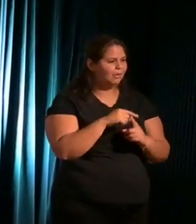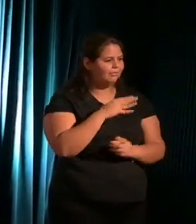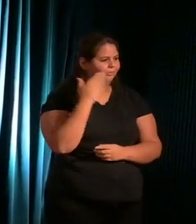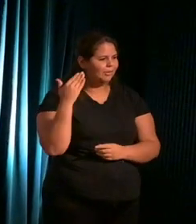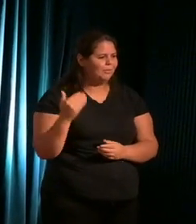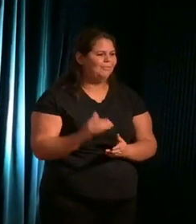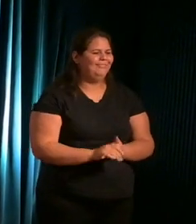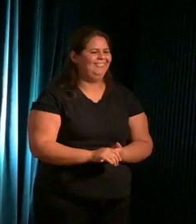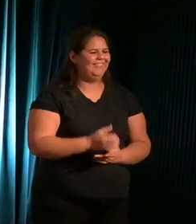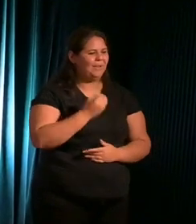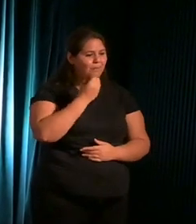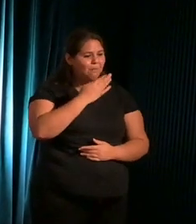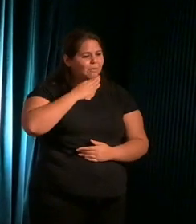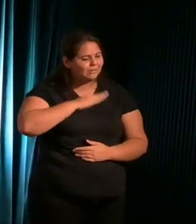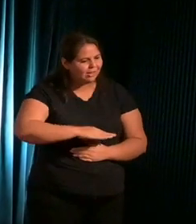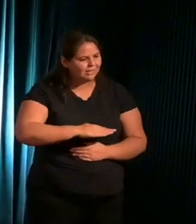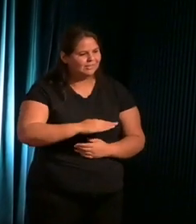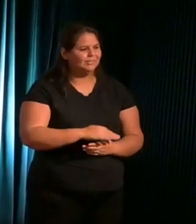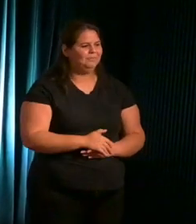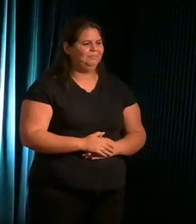Boa tarde.